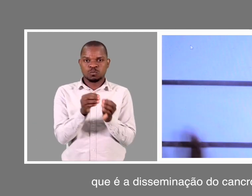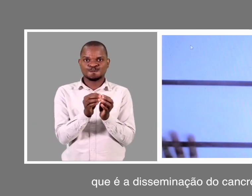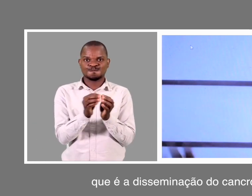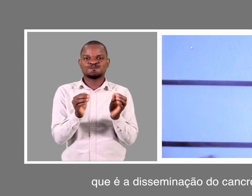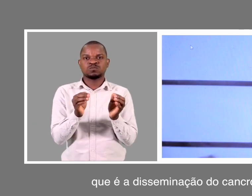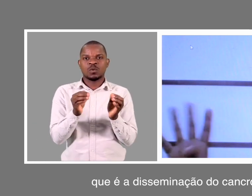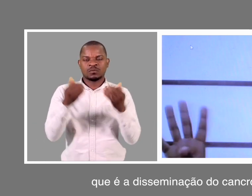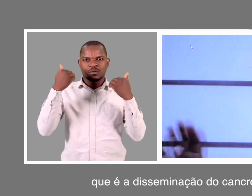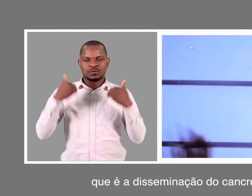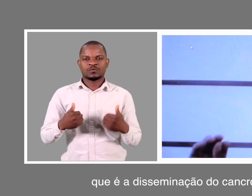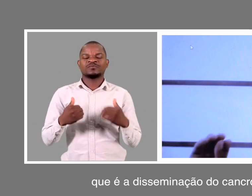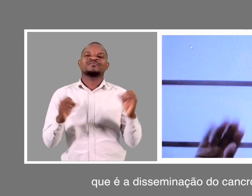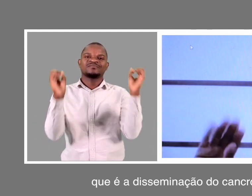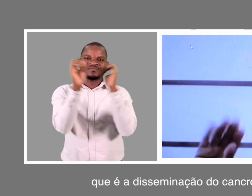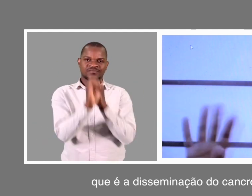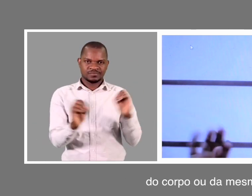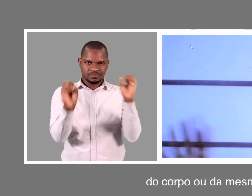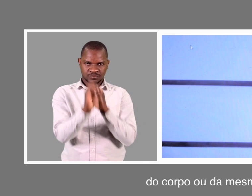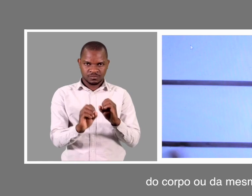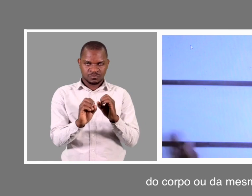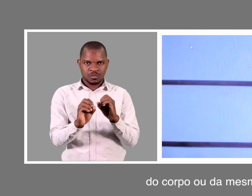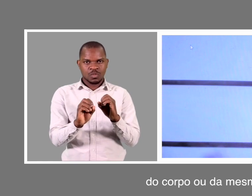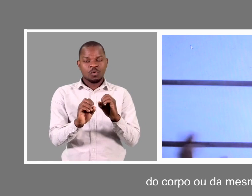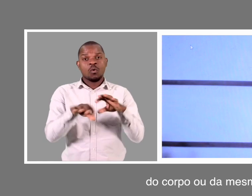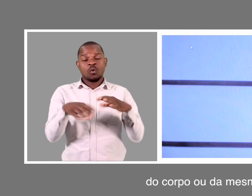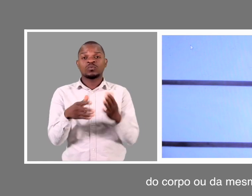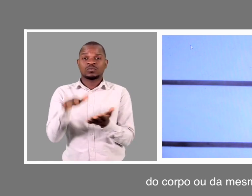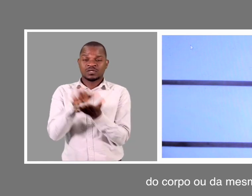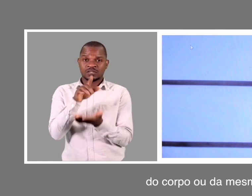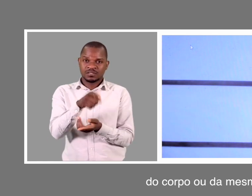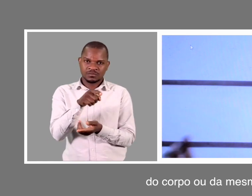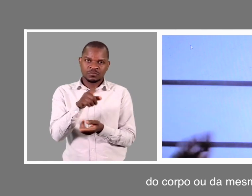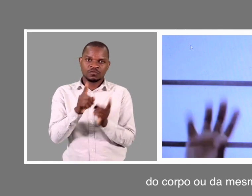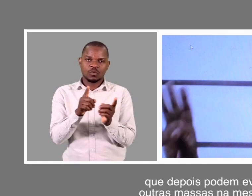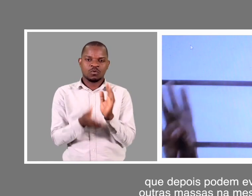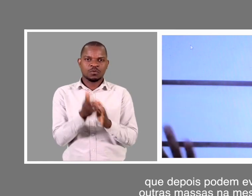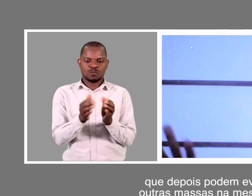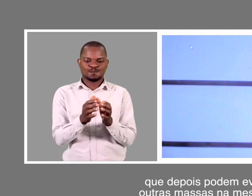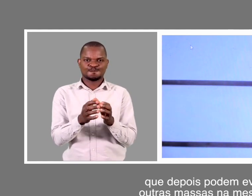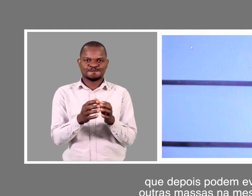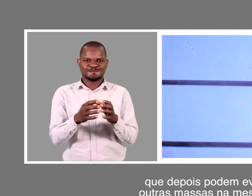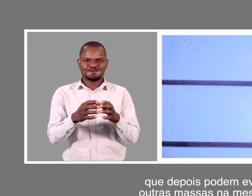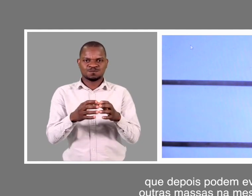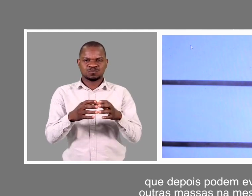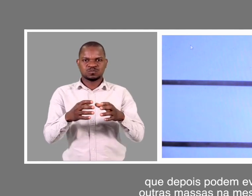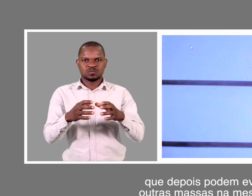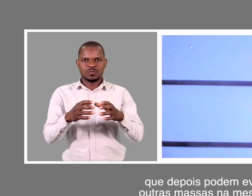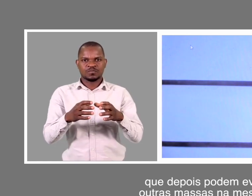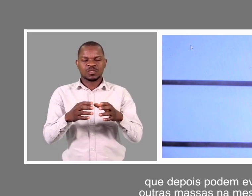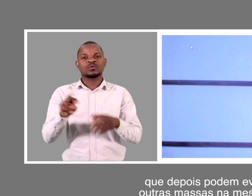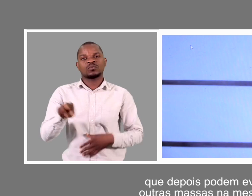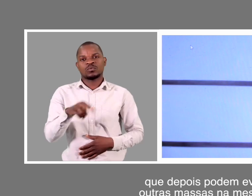disseminação do canto para outras partes do corpo ou do corpo, ou mesmo da mesma região, que depois pode evoluir para